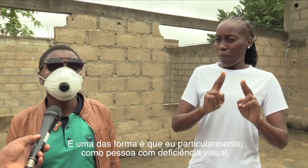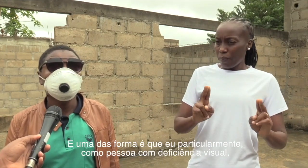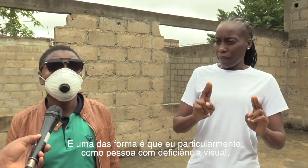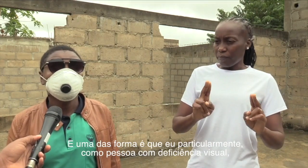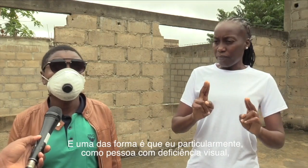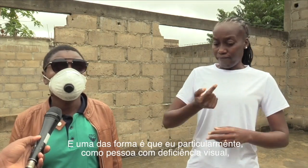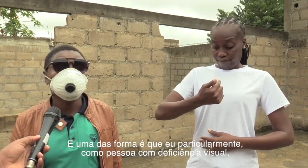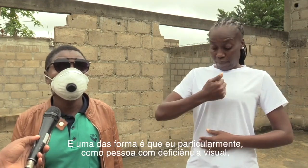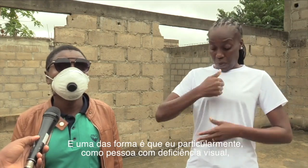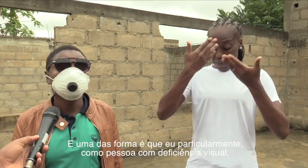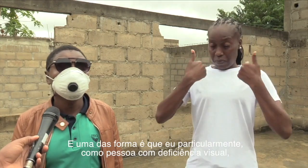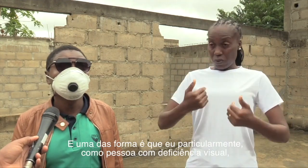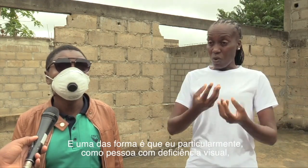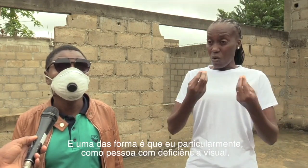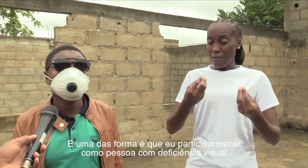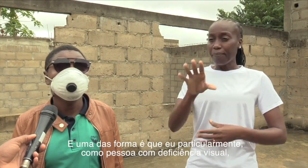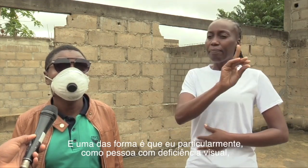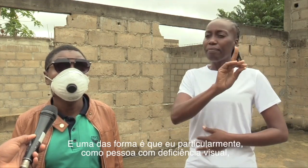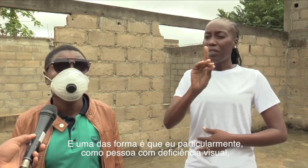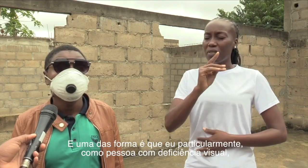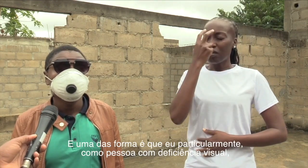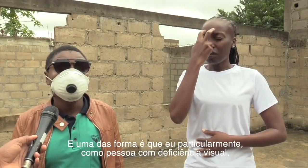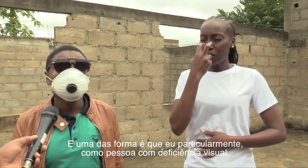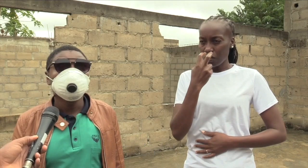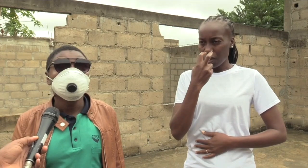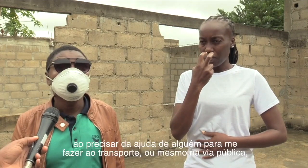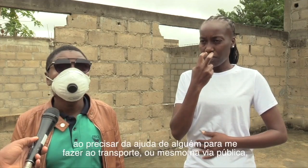eu, particularmente, como pessoa com deficiência visual,